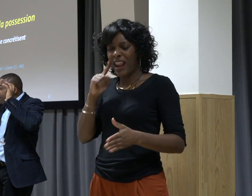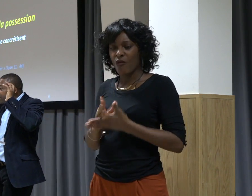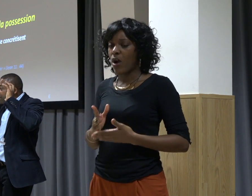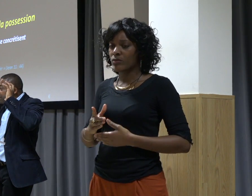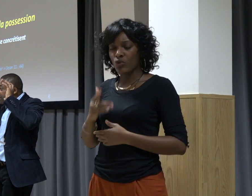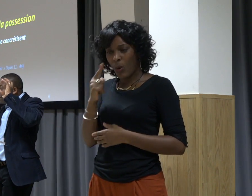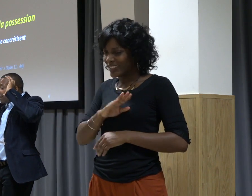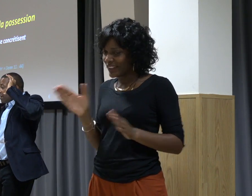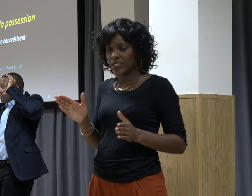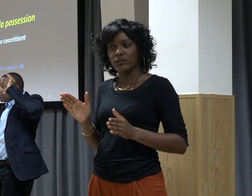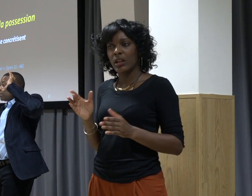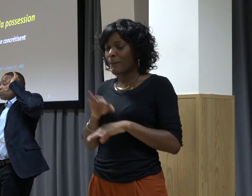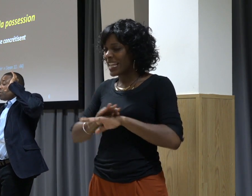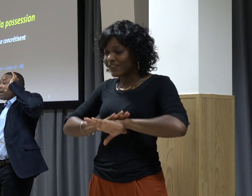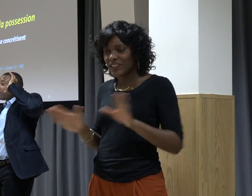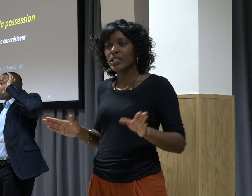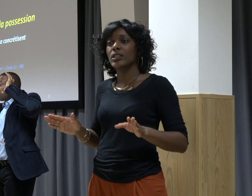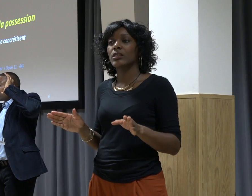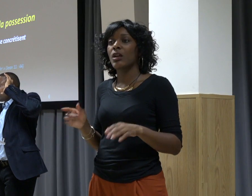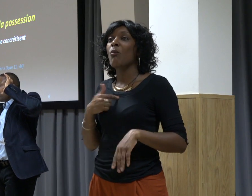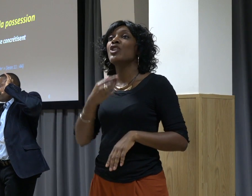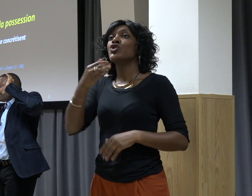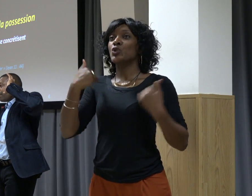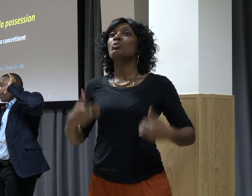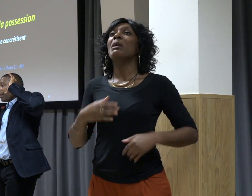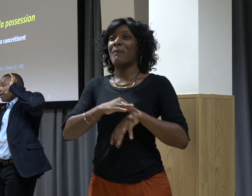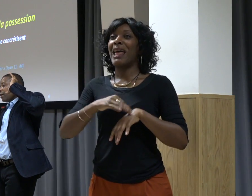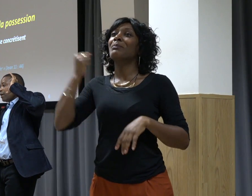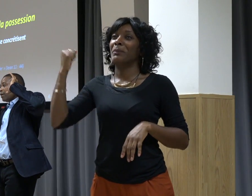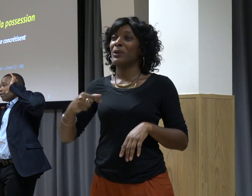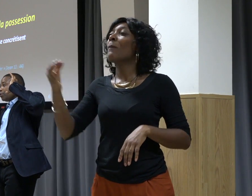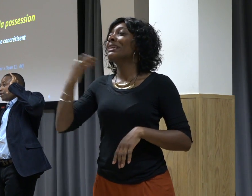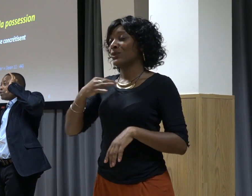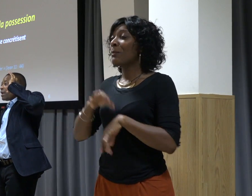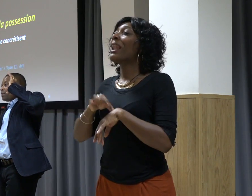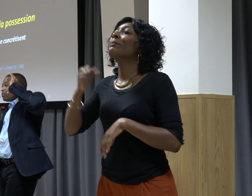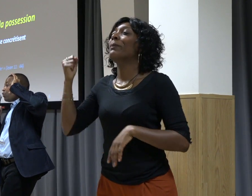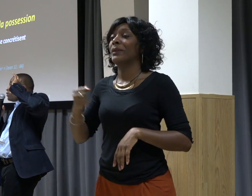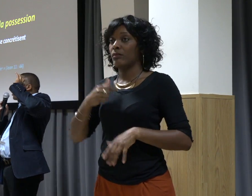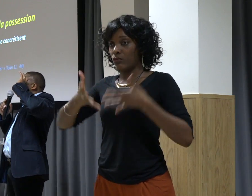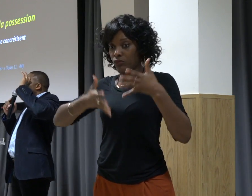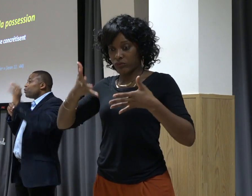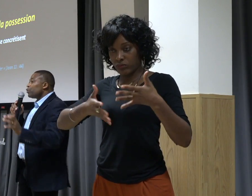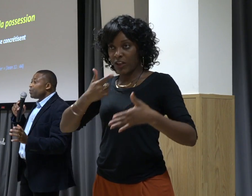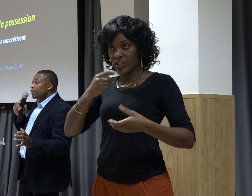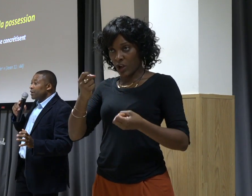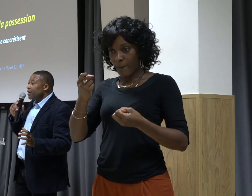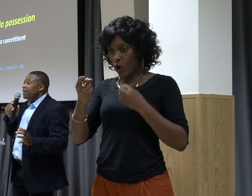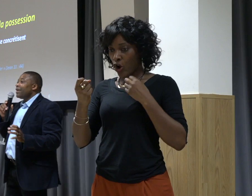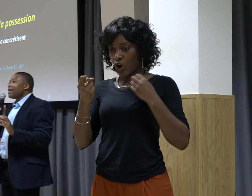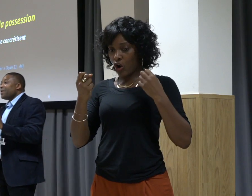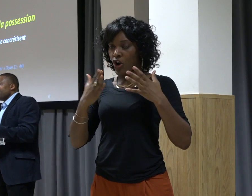Sortez de la mentalité qui vous dit « je suis un malade chronique ». Je vais juste rappeler pour mémoire que l'apôtre